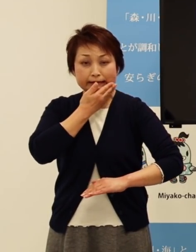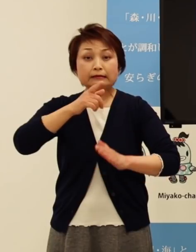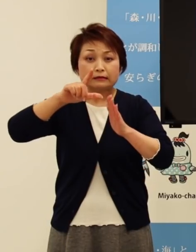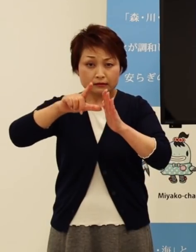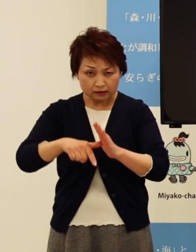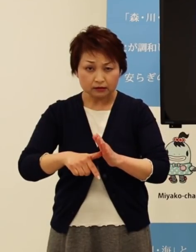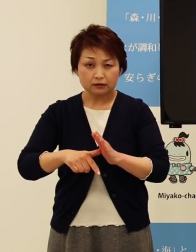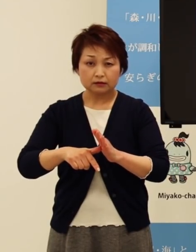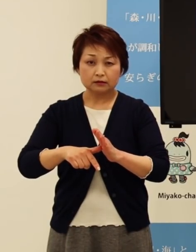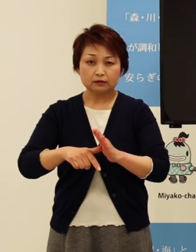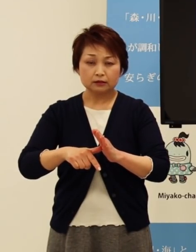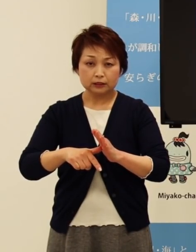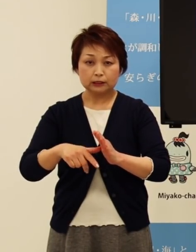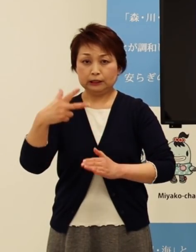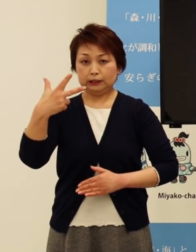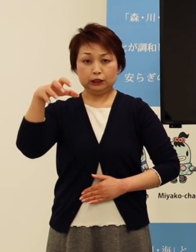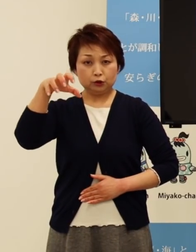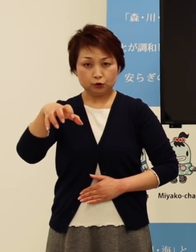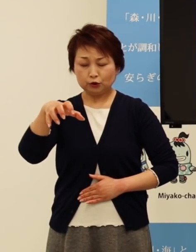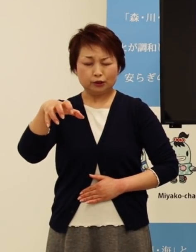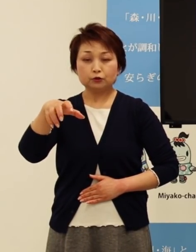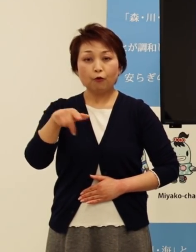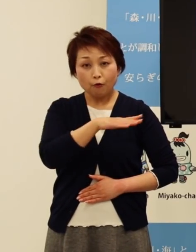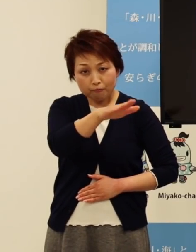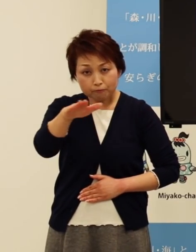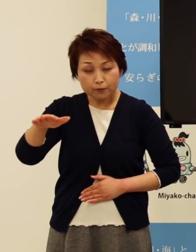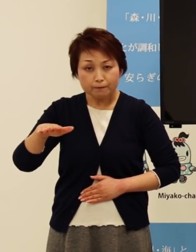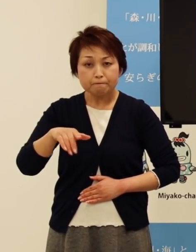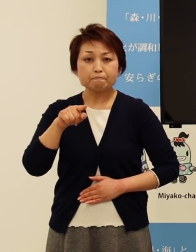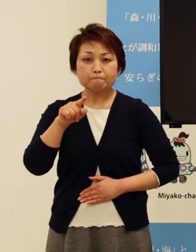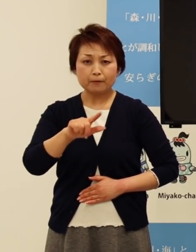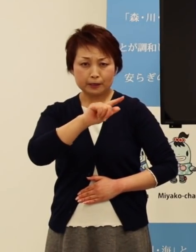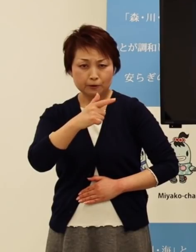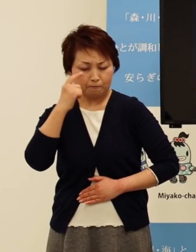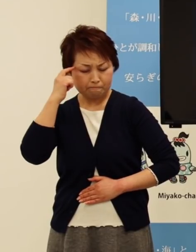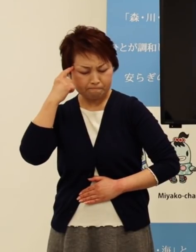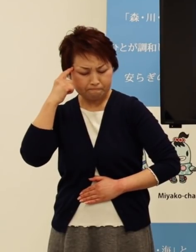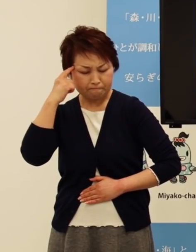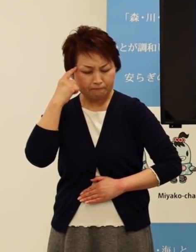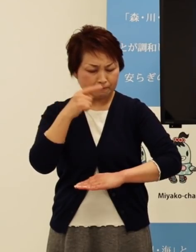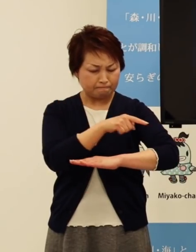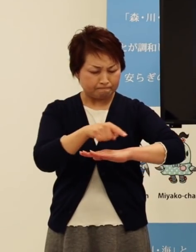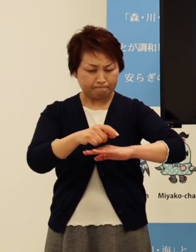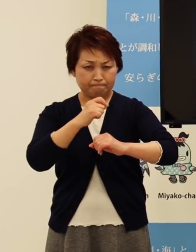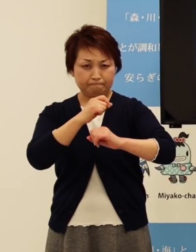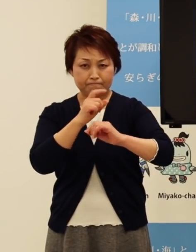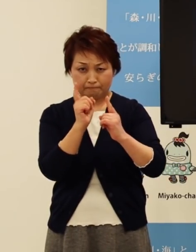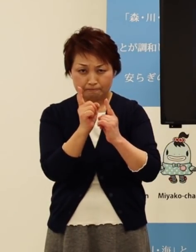って全庁を挙げてあらゆる対策に取り組んでおります